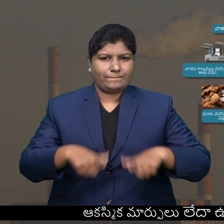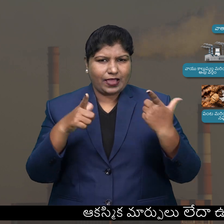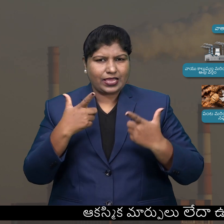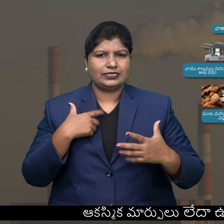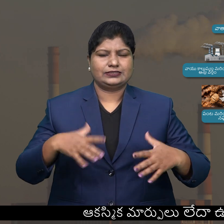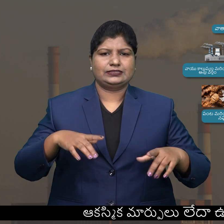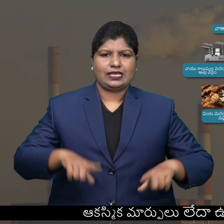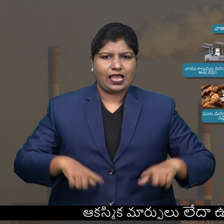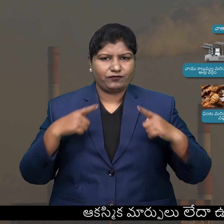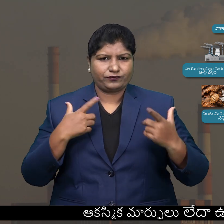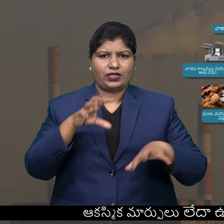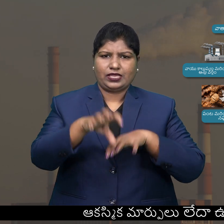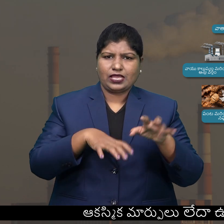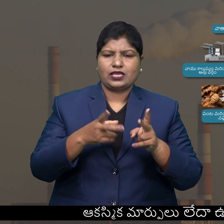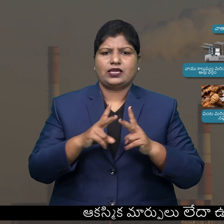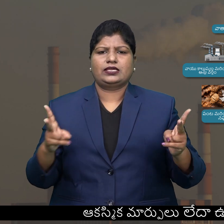ఉత్పరివర్తనాలకు కారణమవుతుంది.